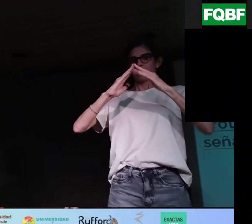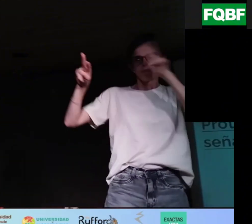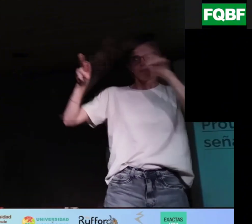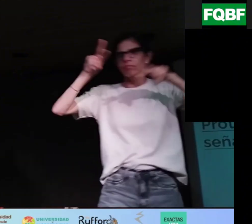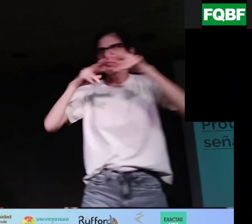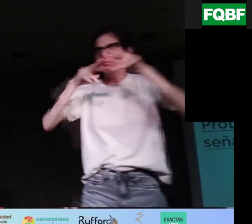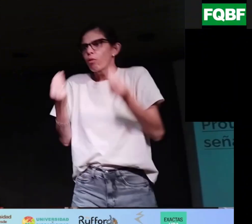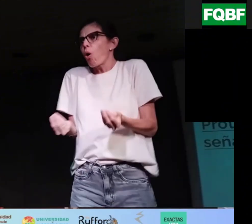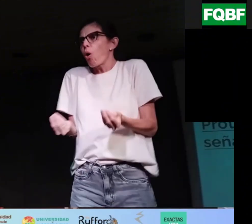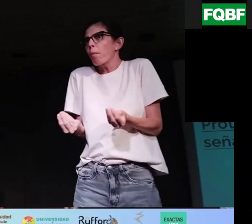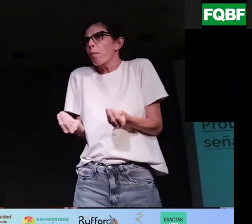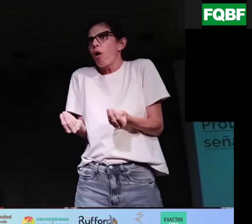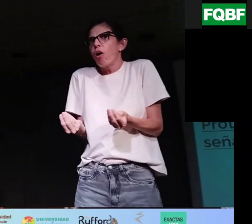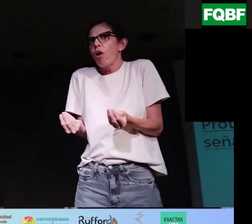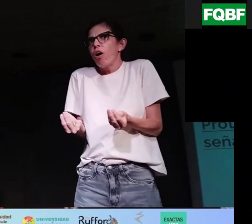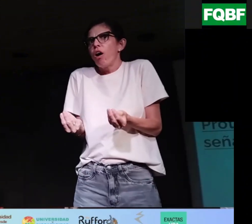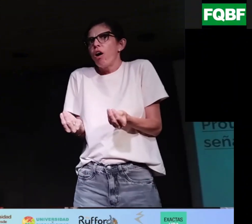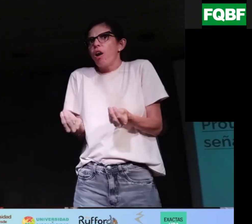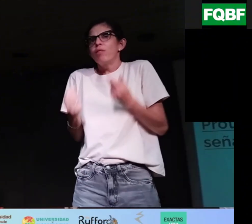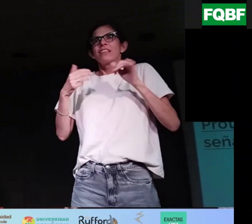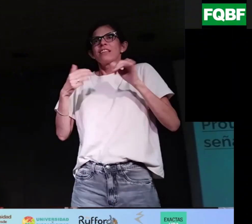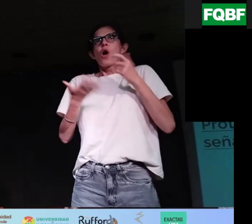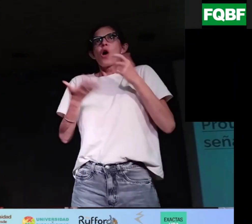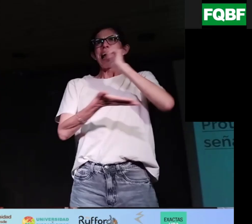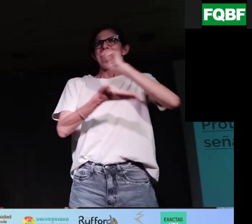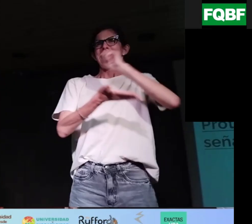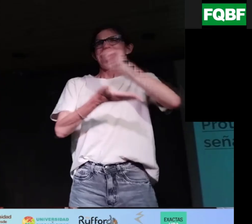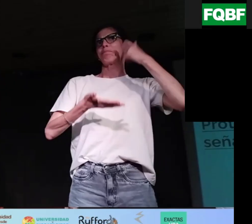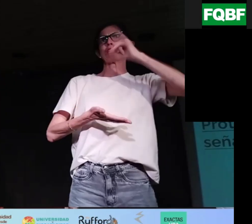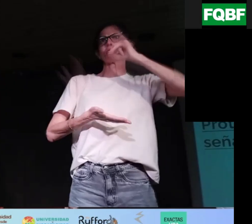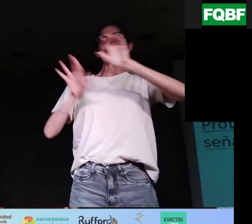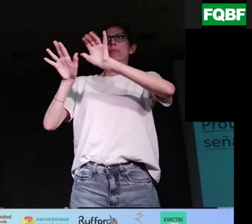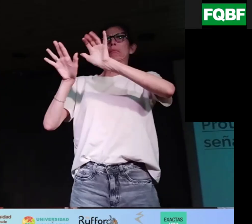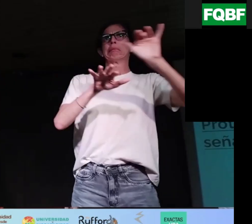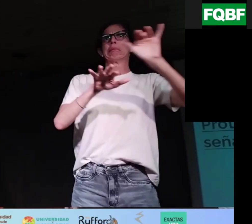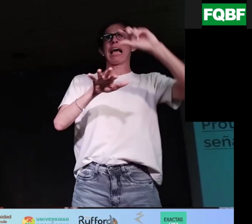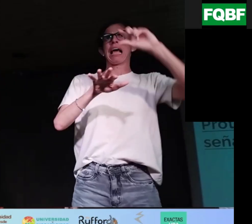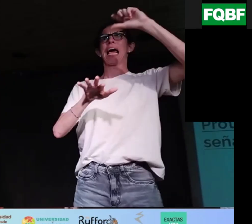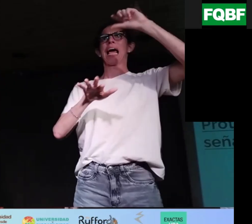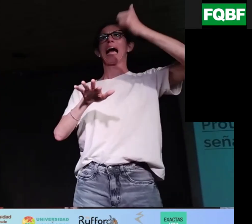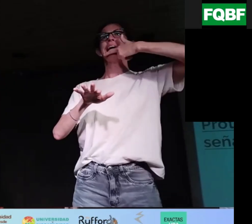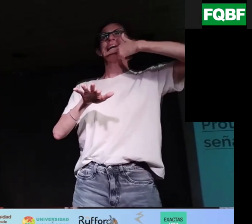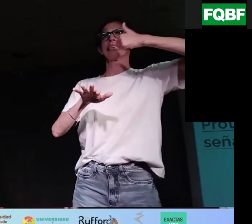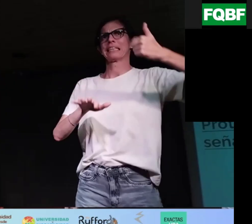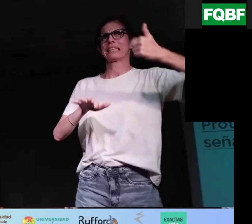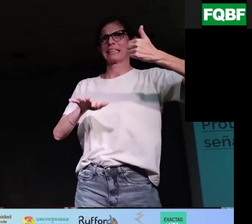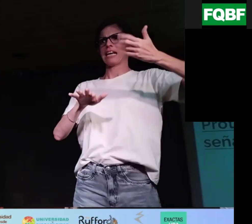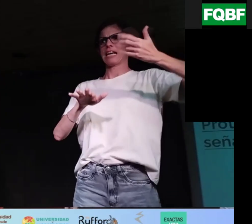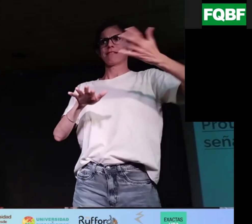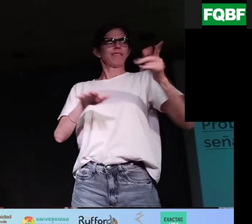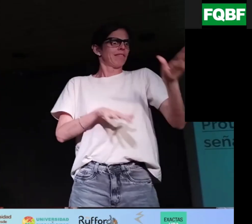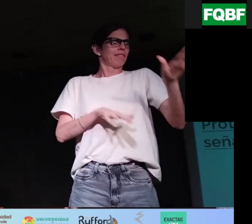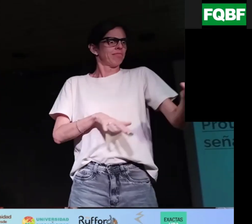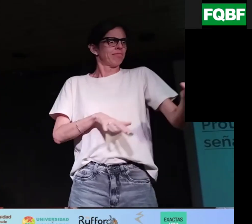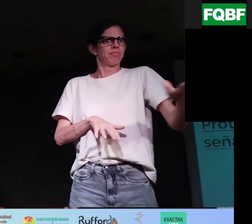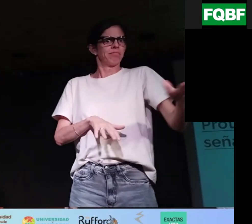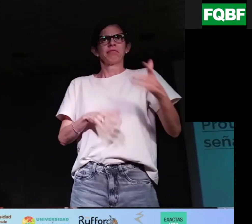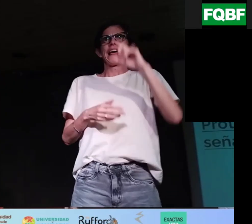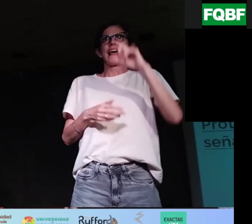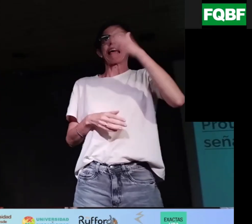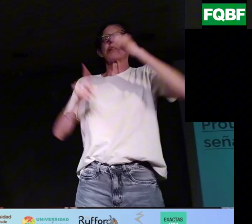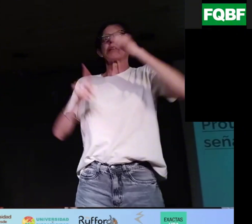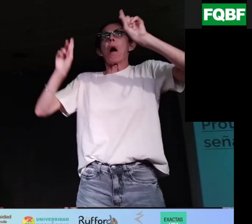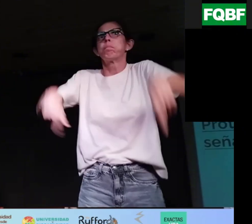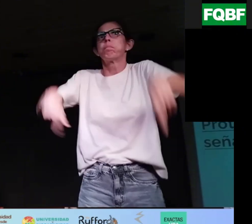y podía hacer la concepción de que esa seña, esa posición de las manos, era la casa. Pero cuando se lo